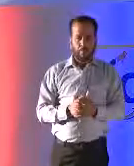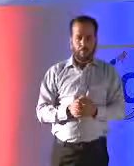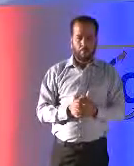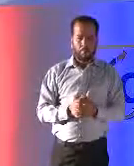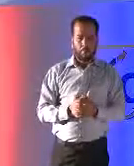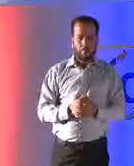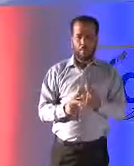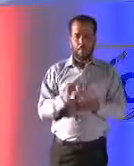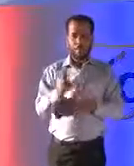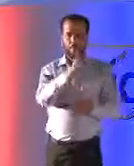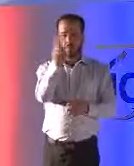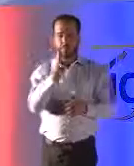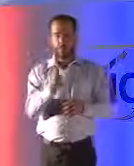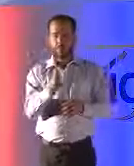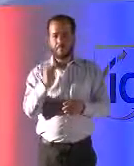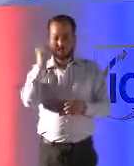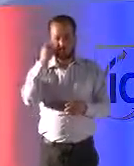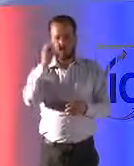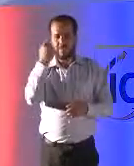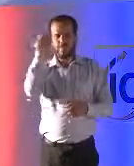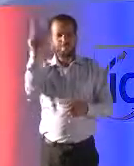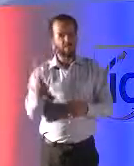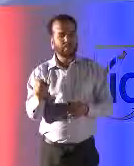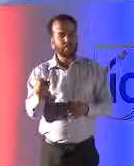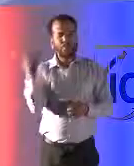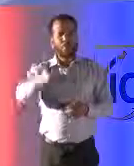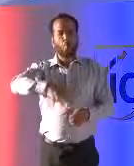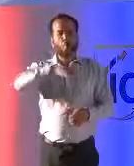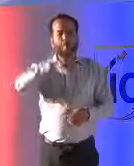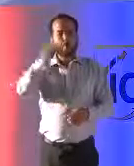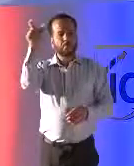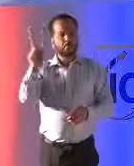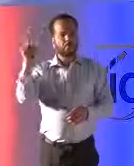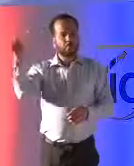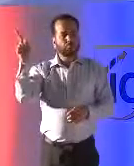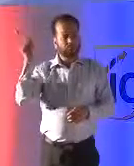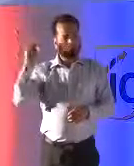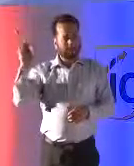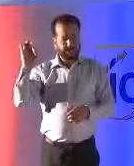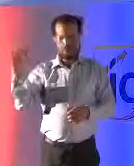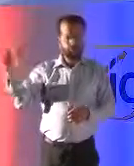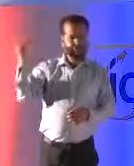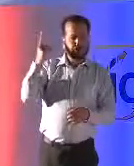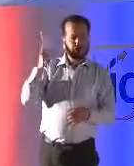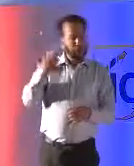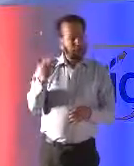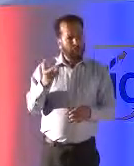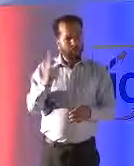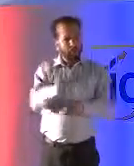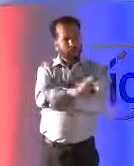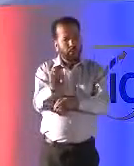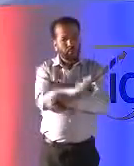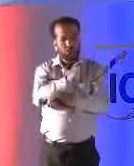Oman. هذه قصة نوح الحديدي من سلطنة عمان، وهي تعطينا فكرة عن إمكانية